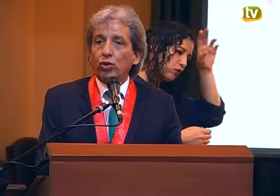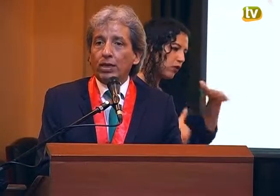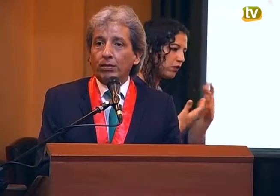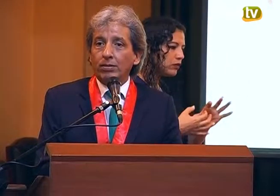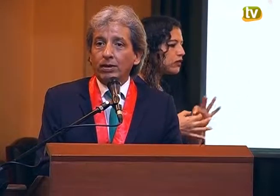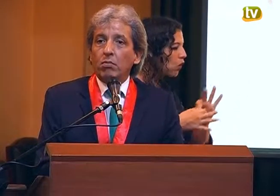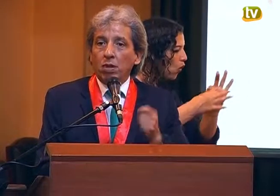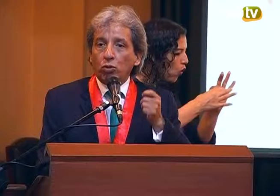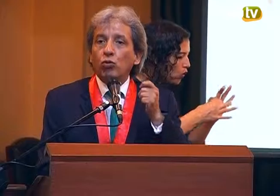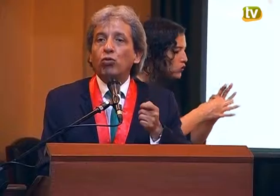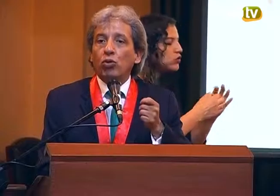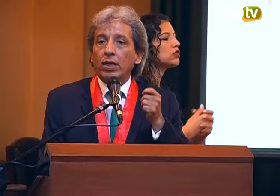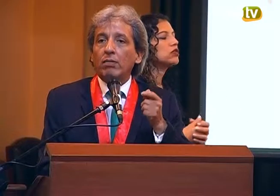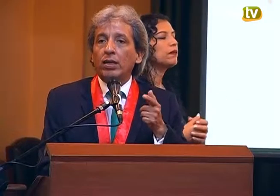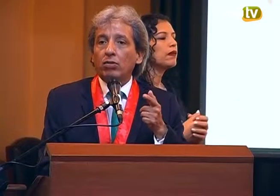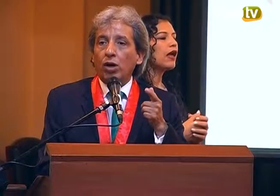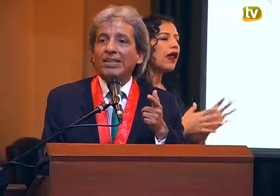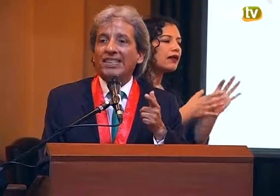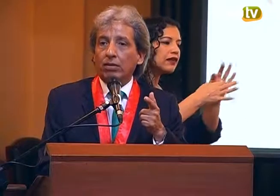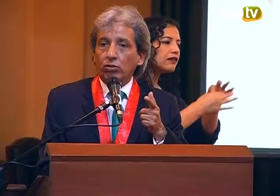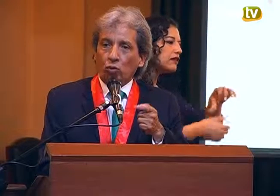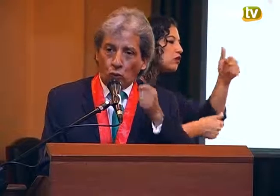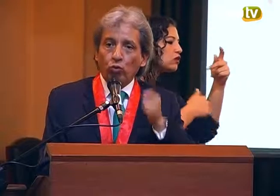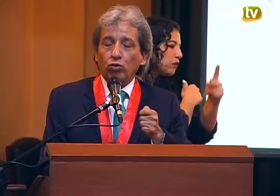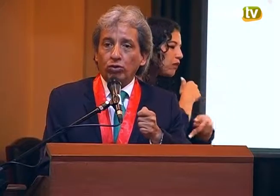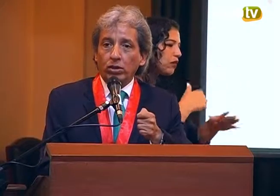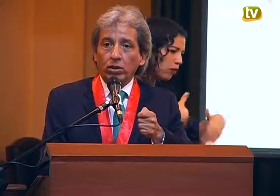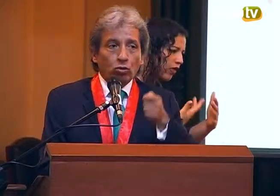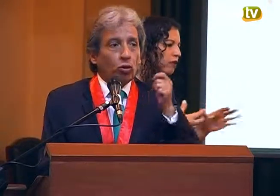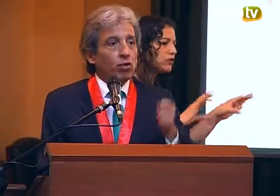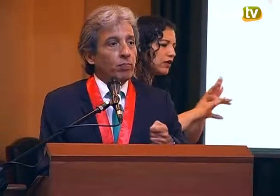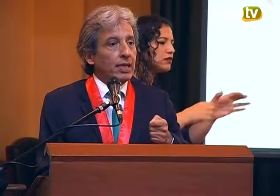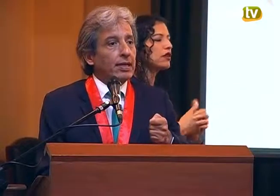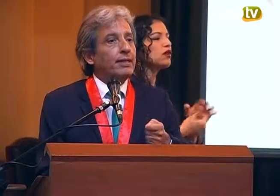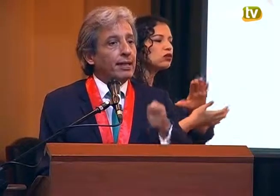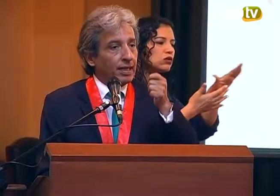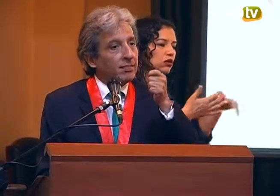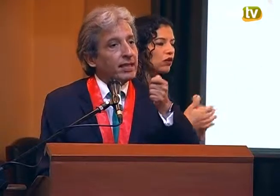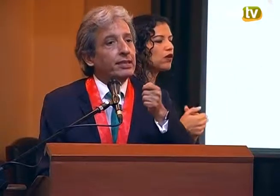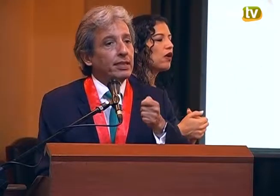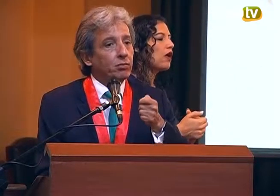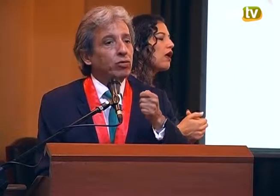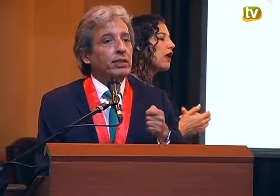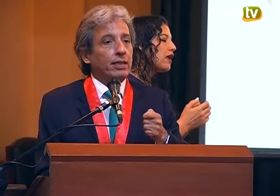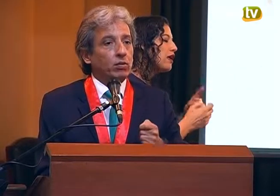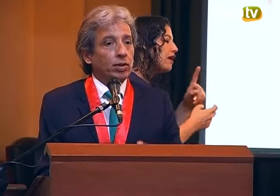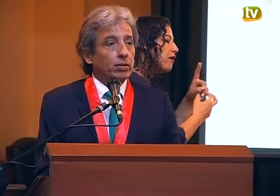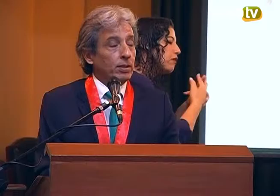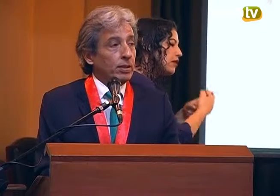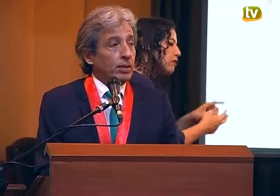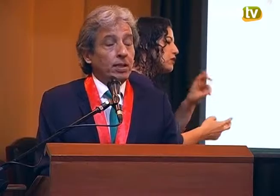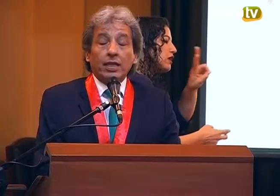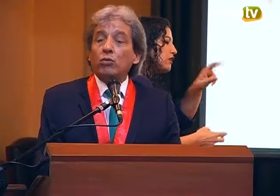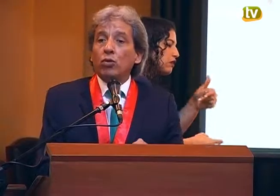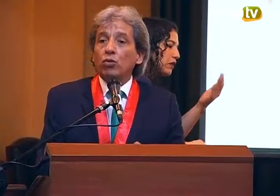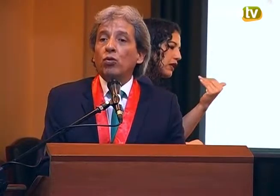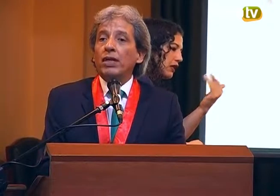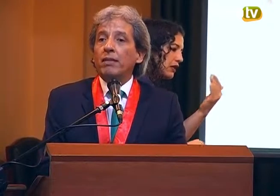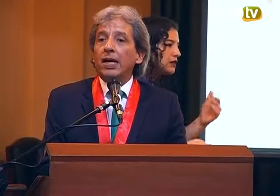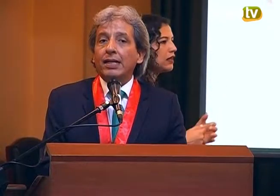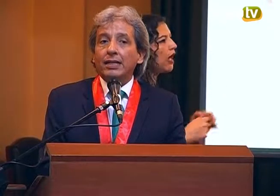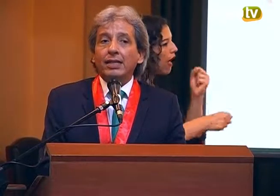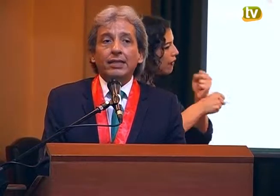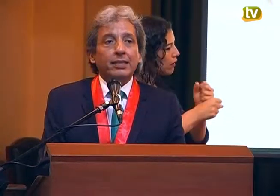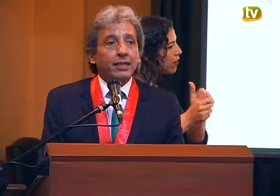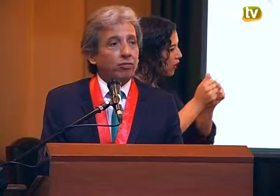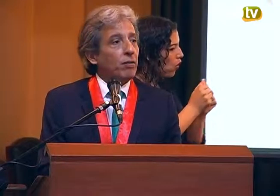a solucionarlo, vamos juntos de la mano a hacerlo, juntos, todo el 2015 hasta que martillemos este acuerdo. Y cuando uno ve